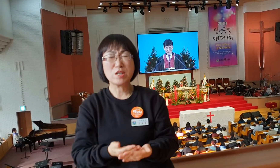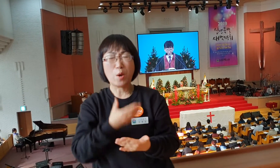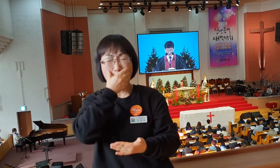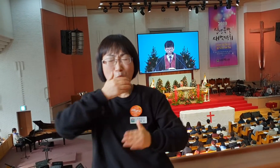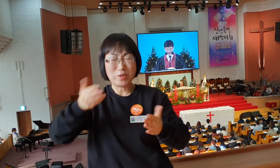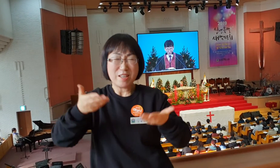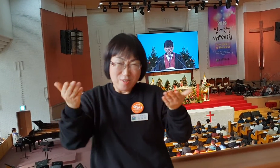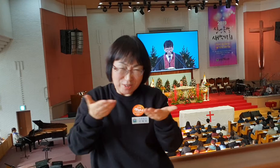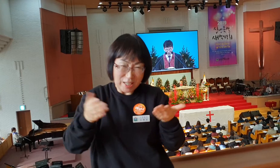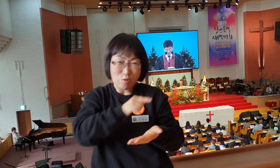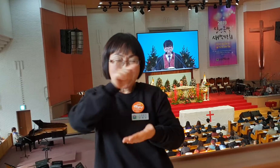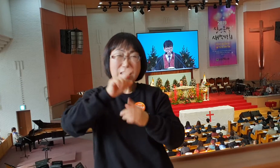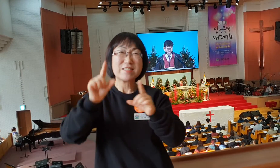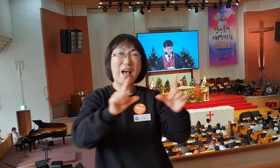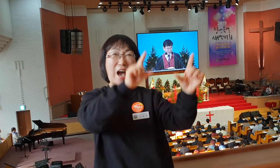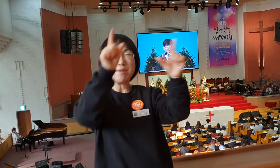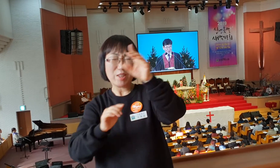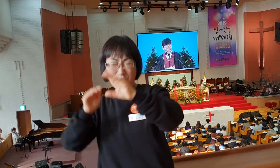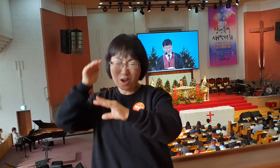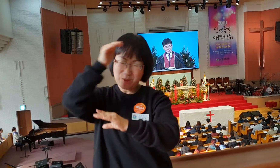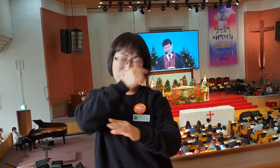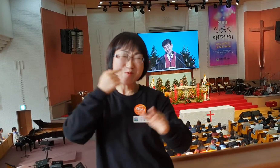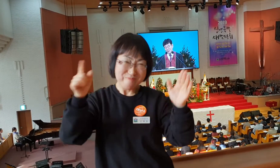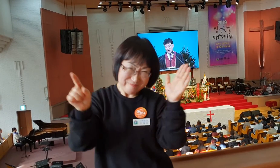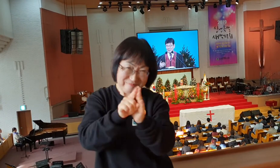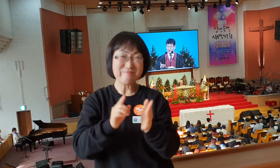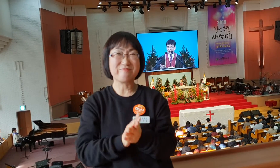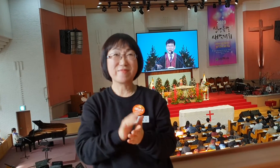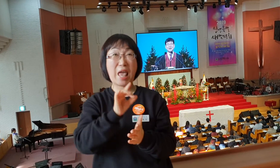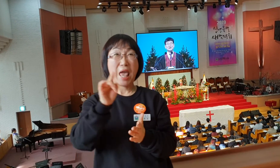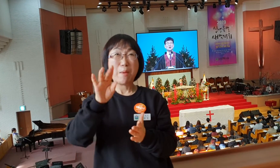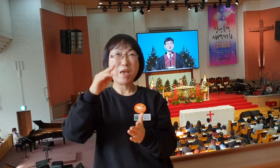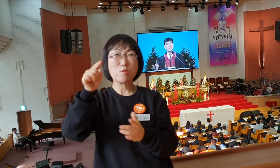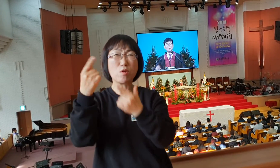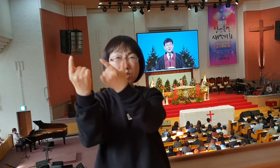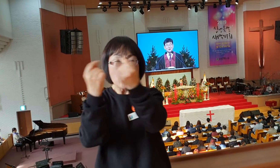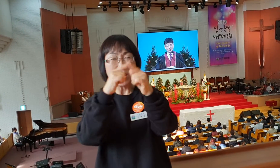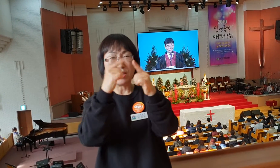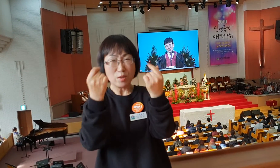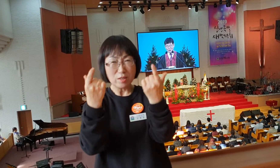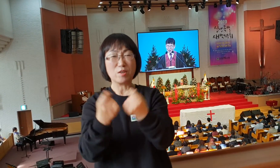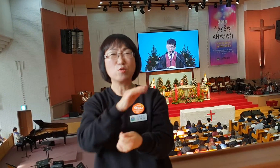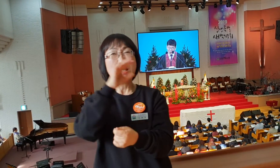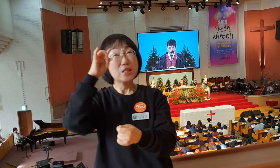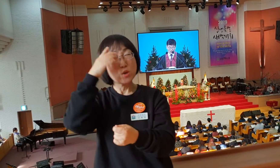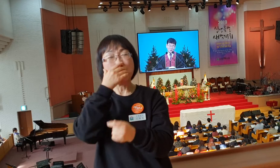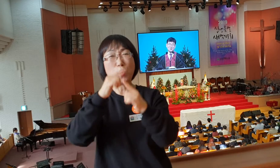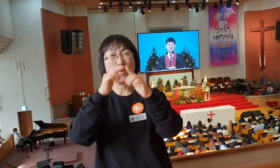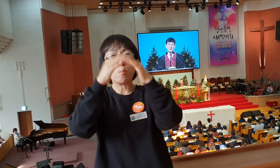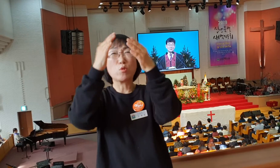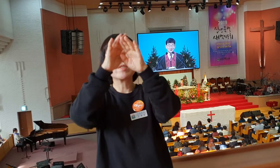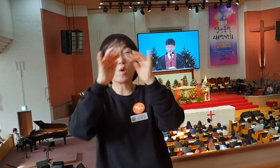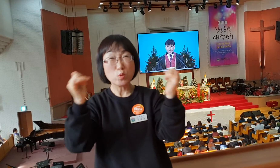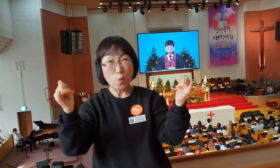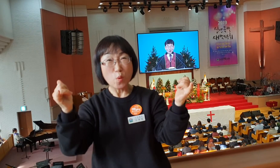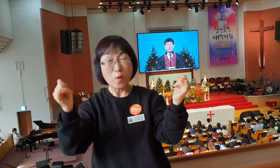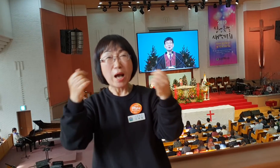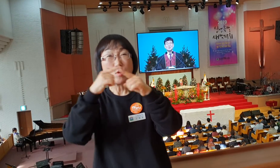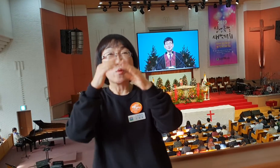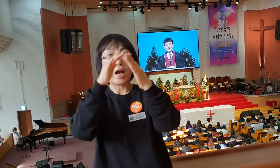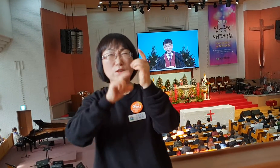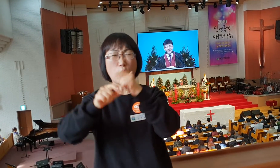복된 역사가 우리의 삶에 넘칠 줄 믿습니다 에베소 교회가 그랬던 것처럼 우리 인천수목교회와 모든 성도들이 그렇게